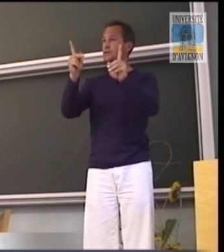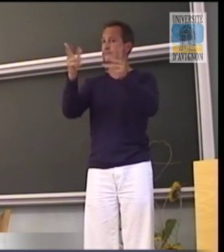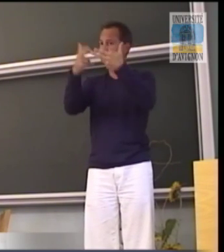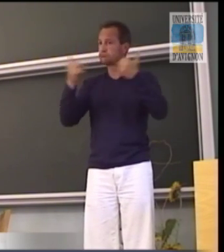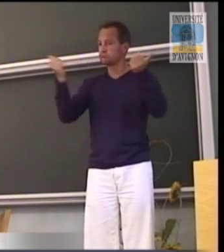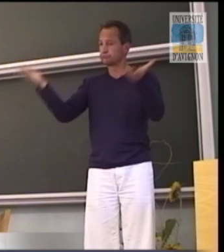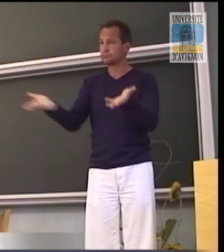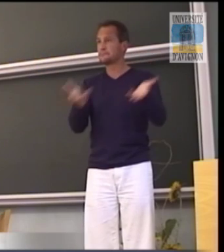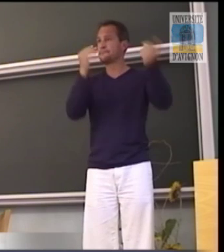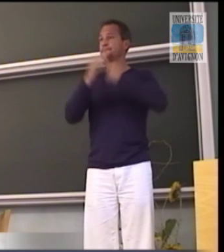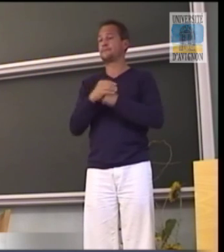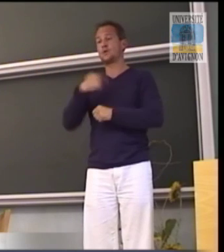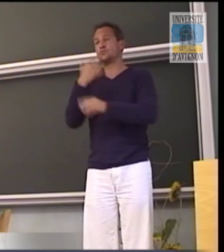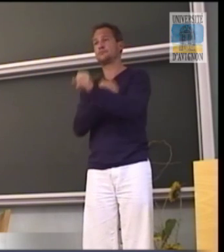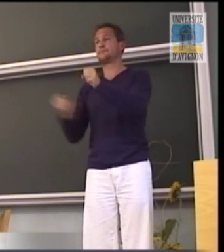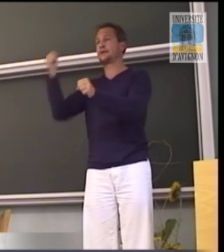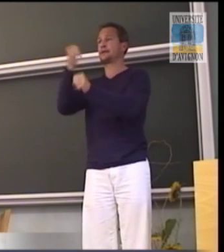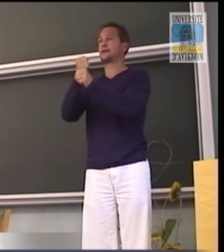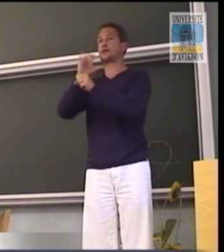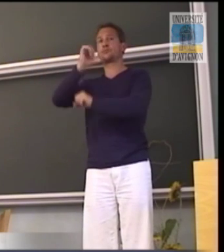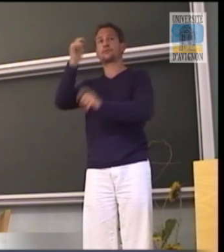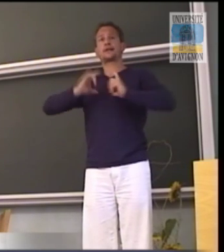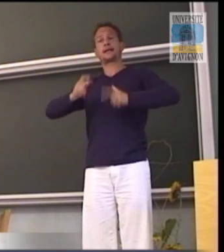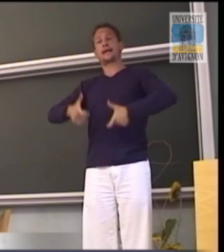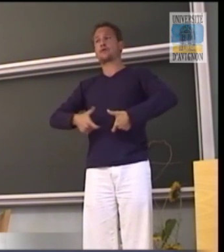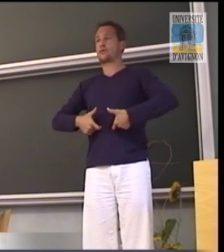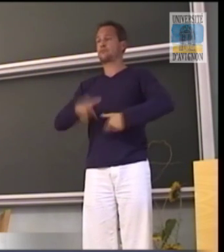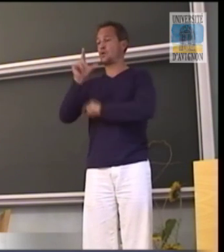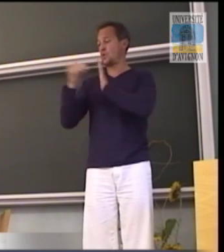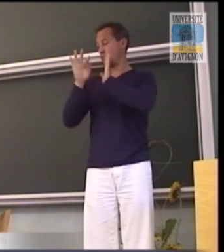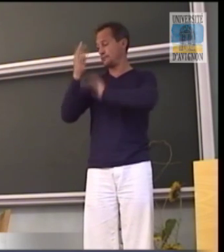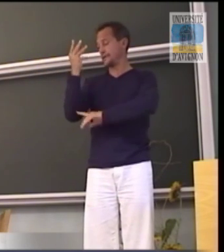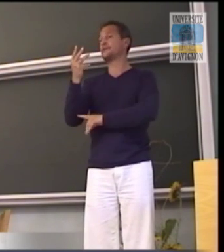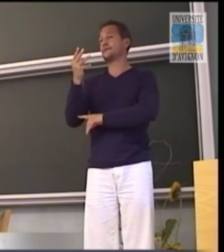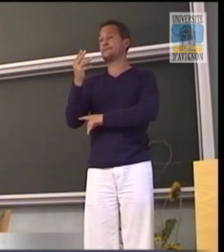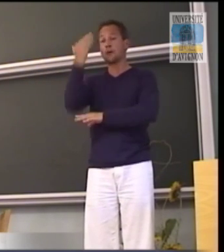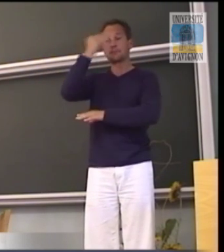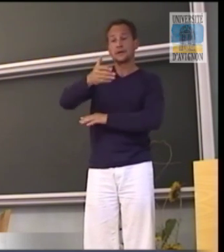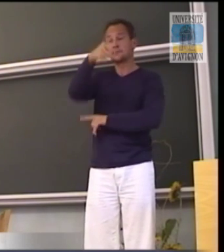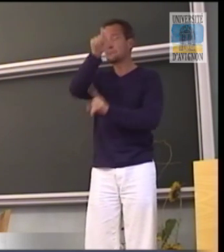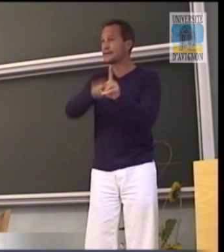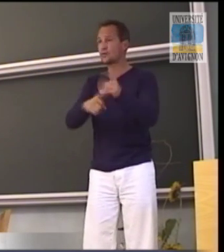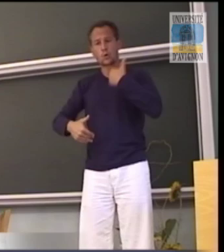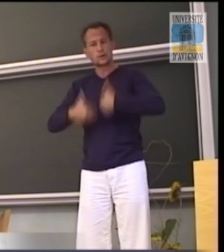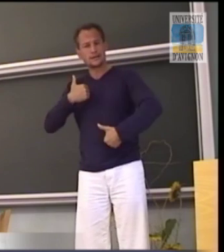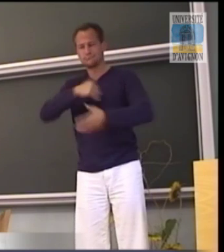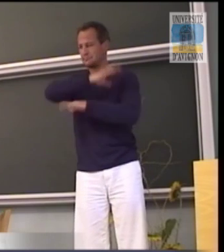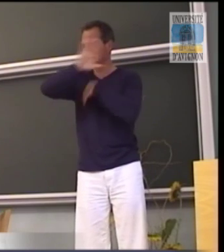qui existe de ce type en Europe, qui permet à tous ceux qui le souhaitent, qu'ils soient ou non en situation de handicap, tout handicap